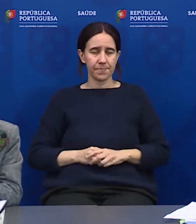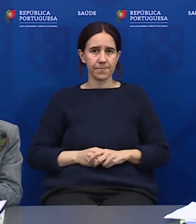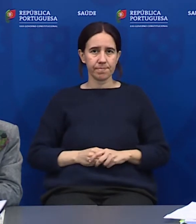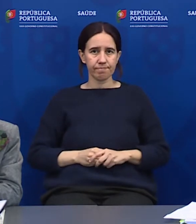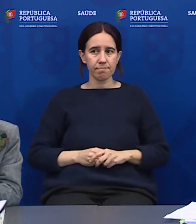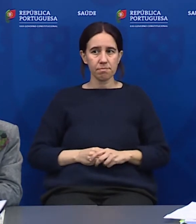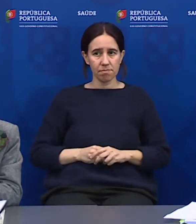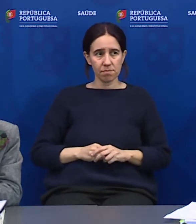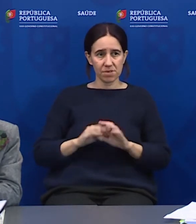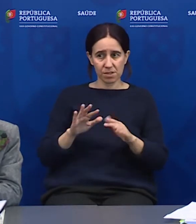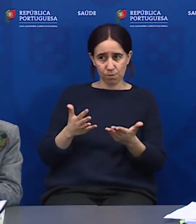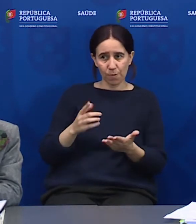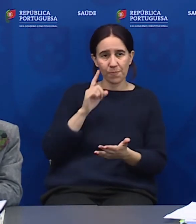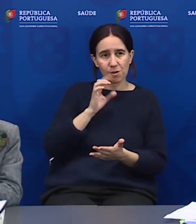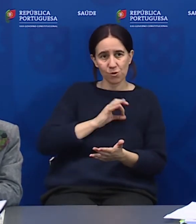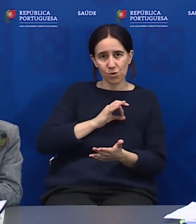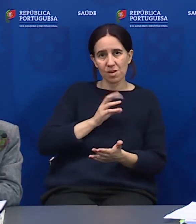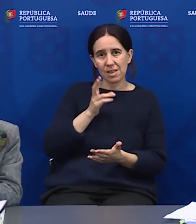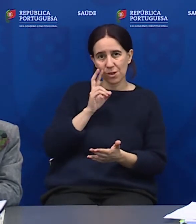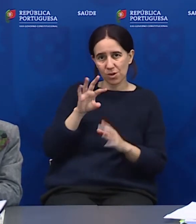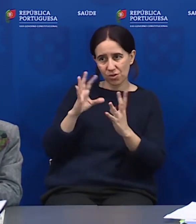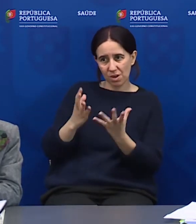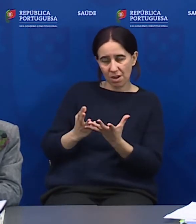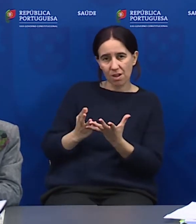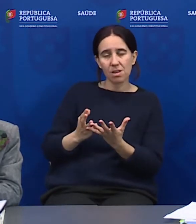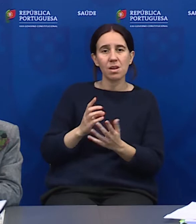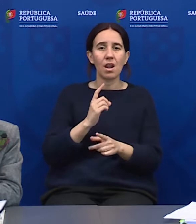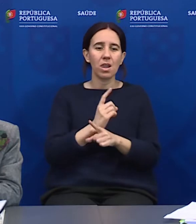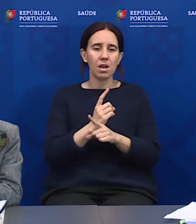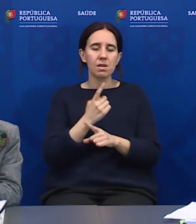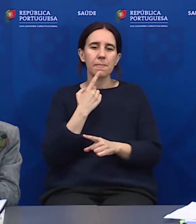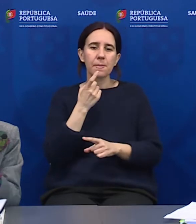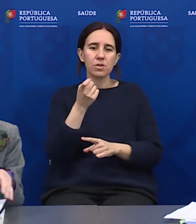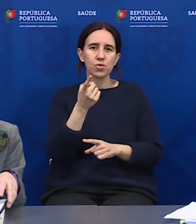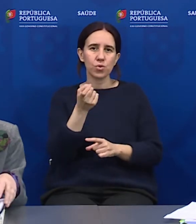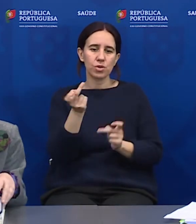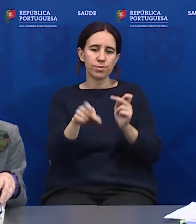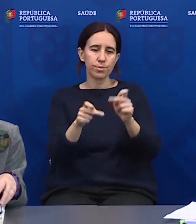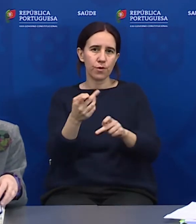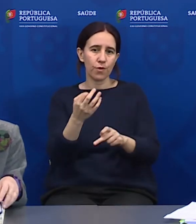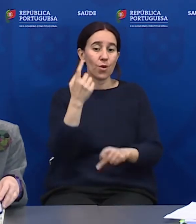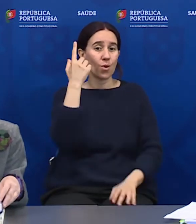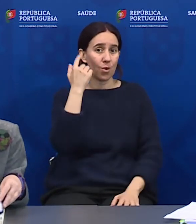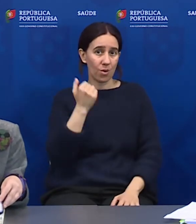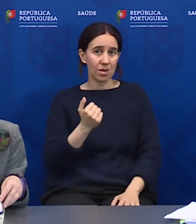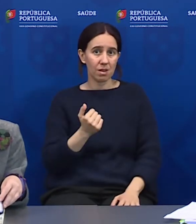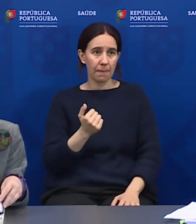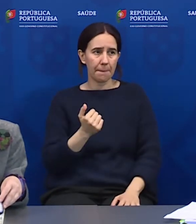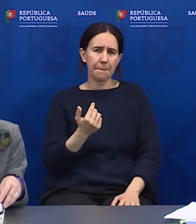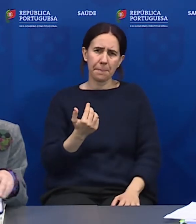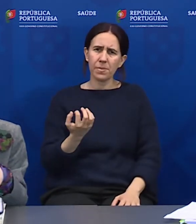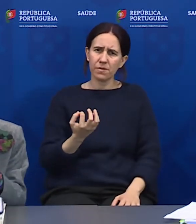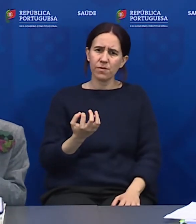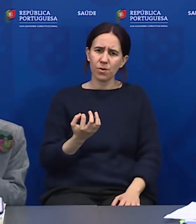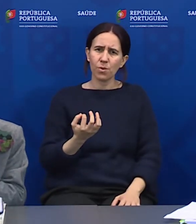Se me permite, Senhora Diretora-Geral, na decorrência de algumas questões que foram colocadas ontem, que foram até